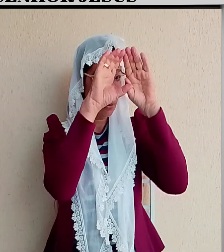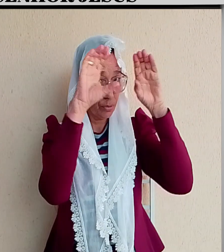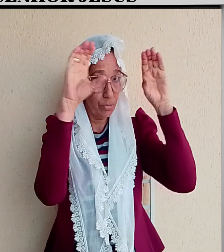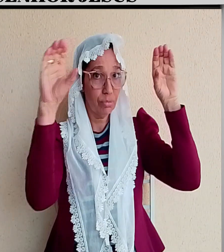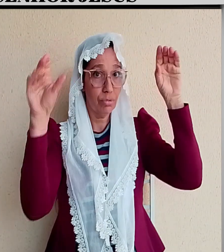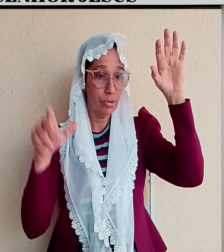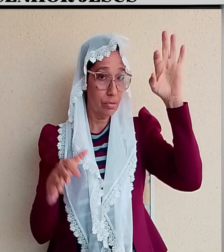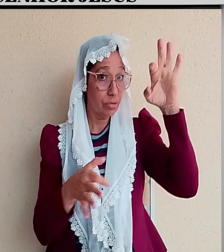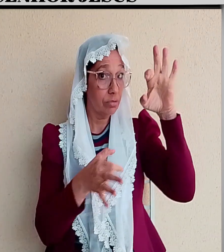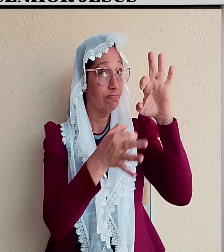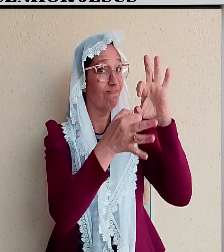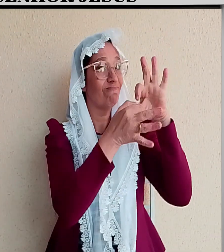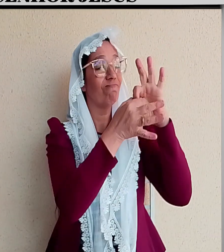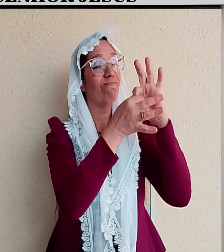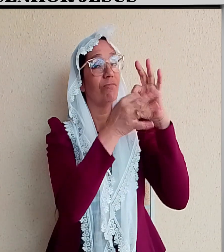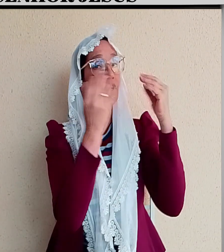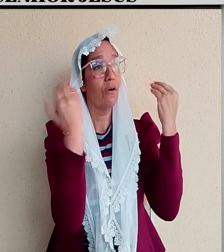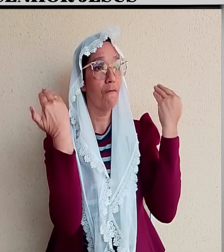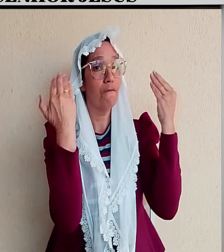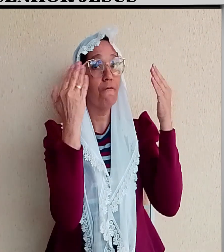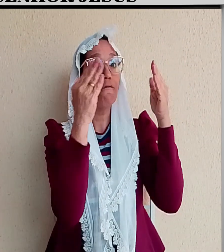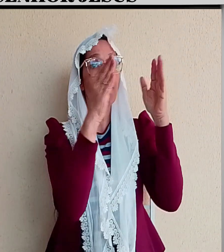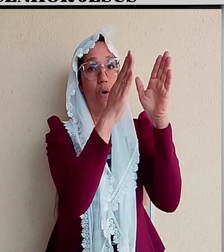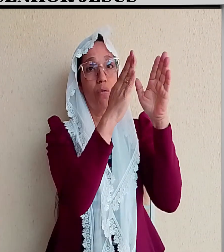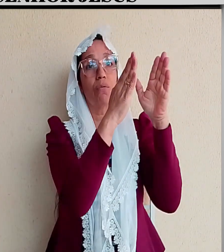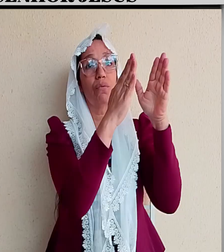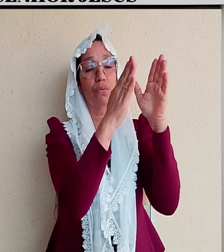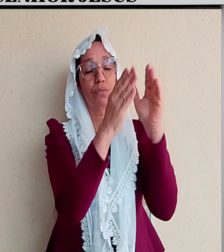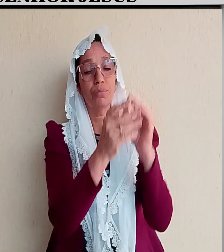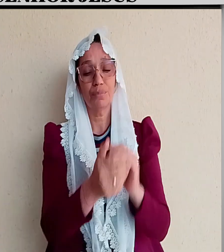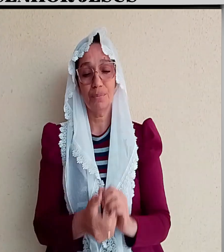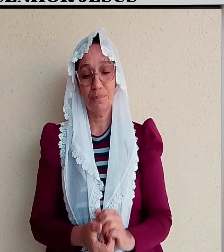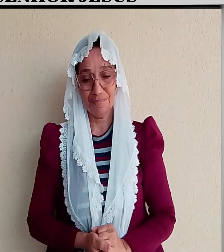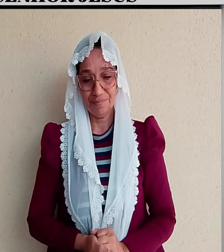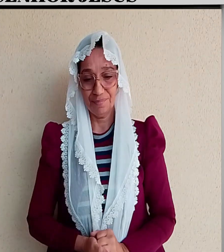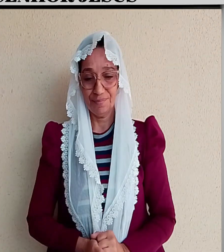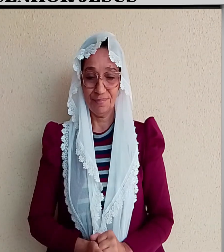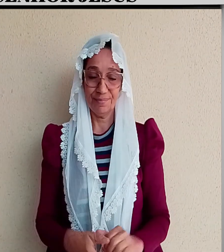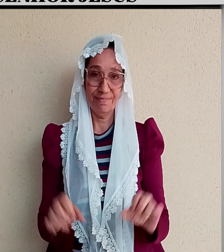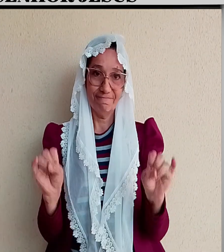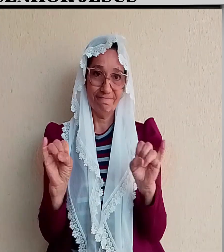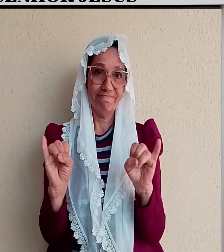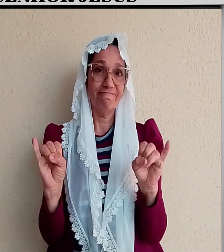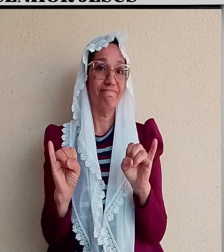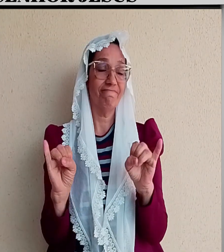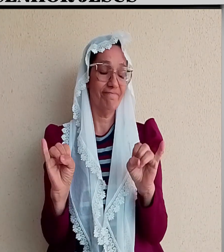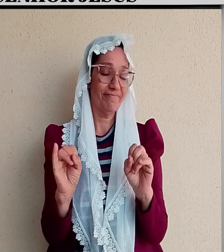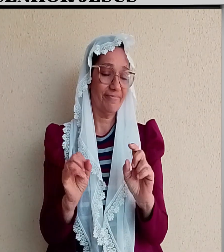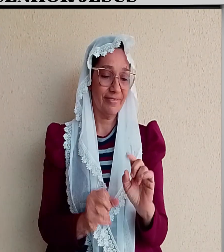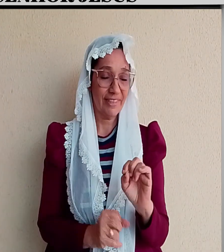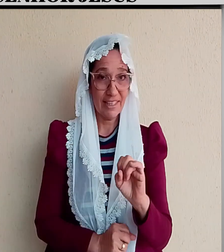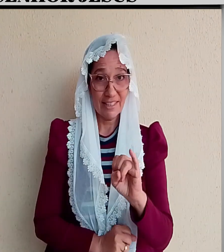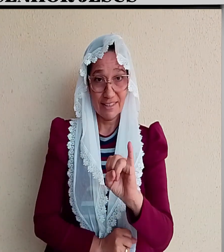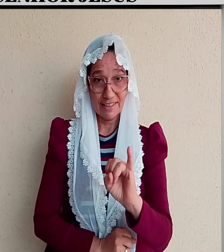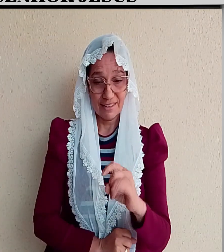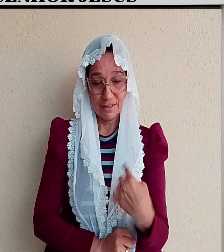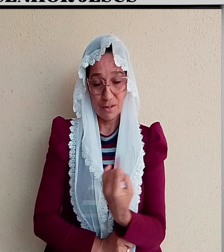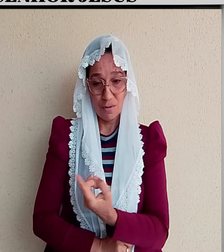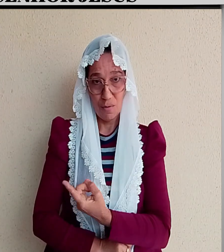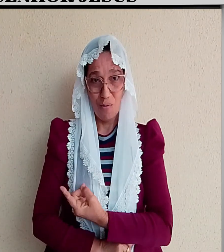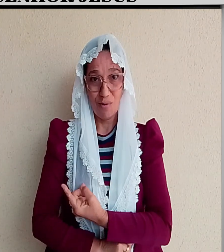ele for, ele vai ficar para trás. Glória a Deus. Mas se estamos aqui é porque buscamos, aleluia, uma